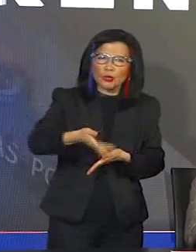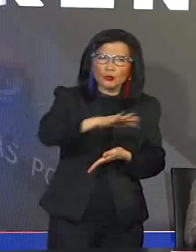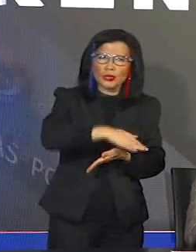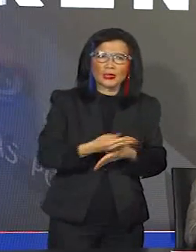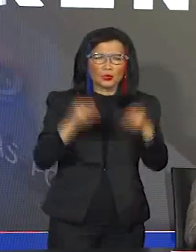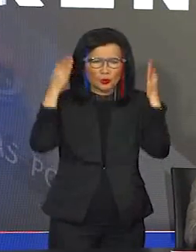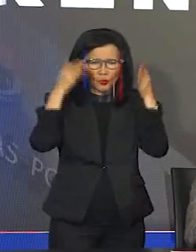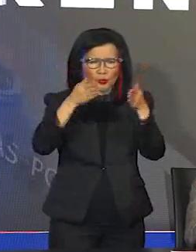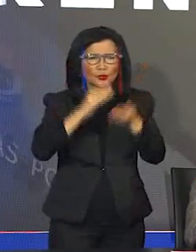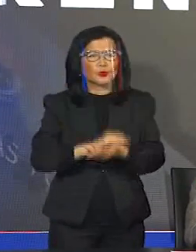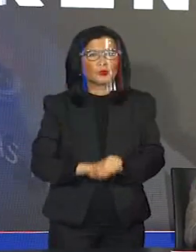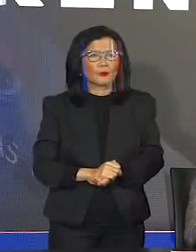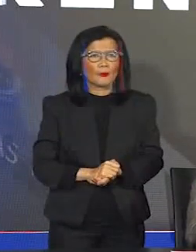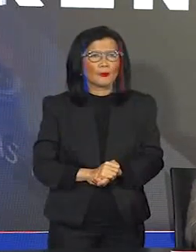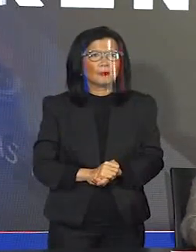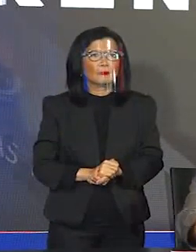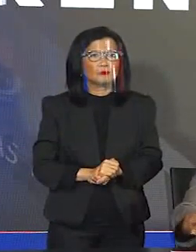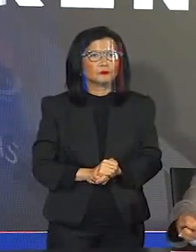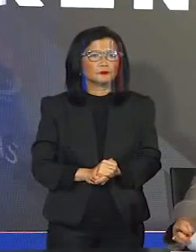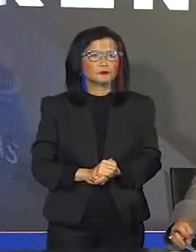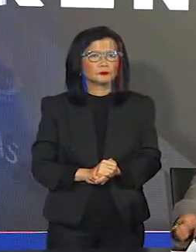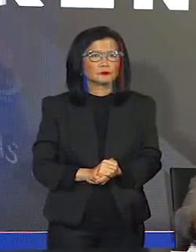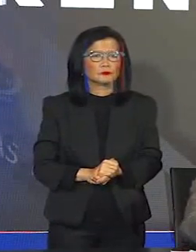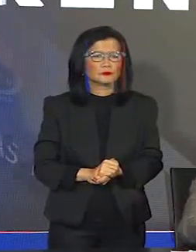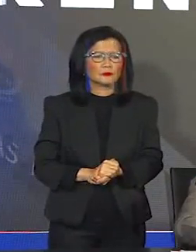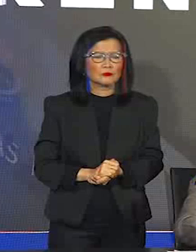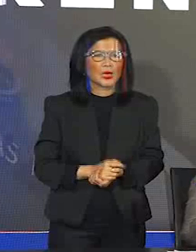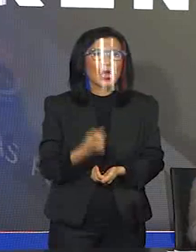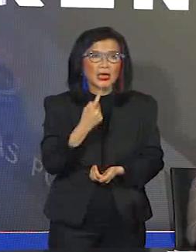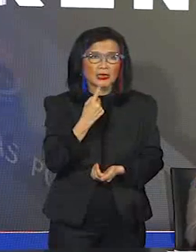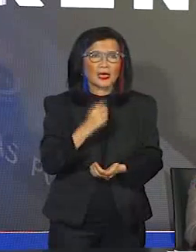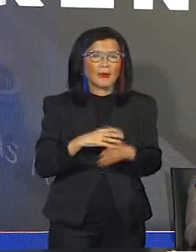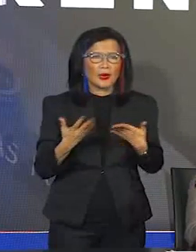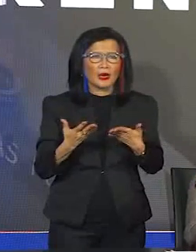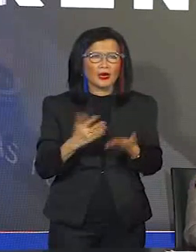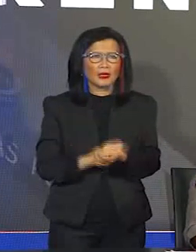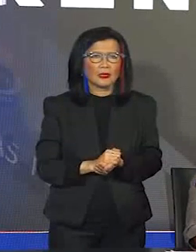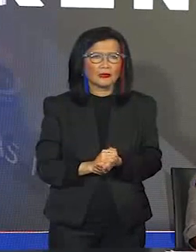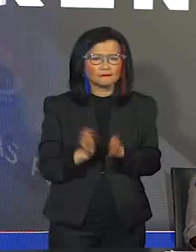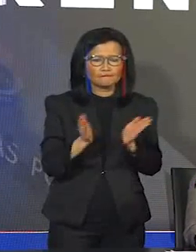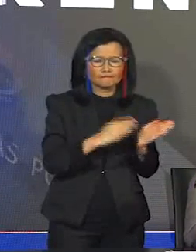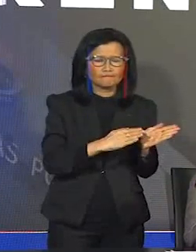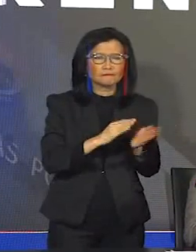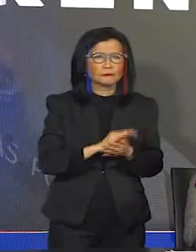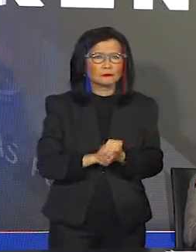atensi pimpinan Polri juga. Kemudian berikut terkait dengan